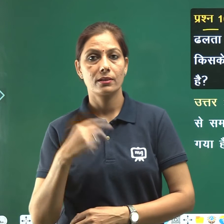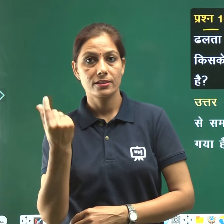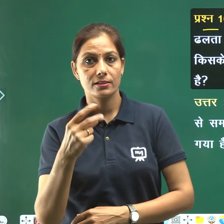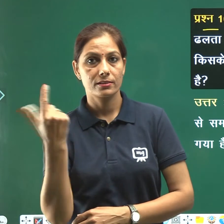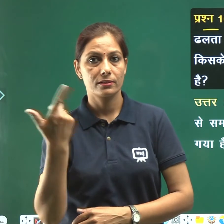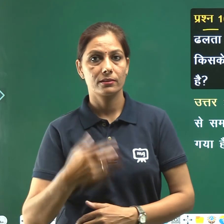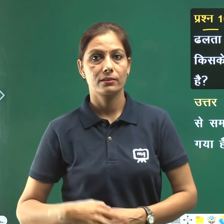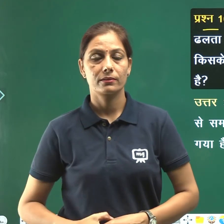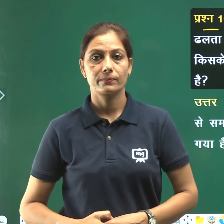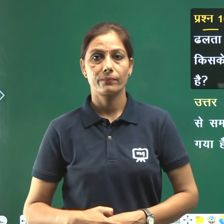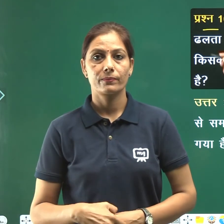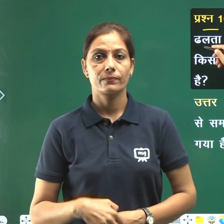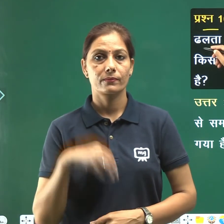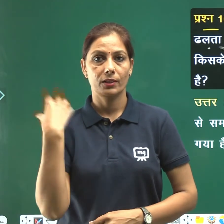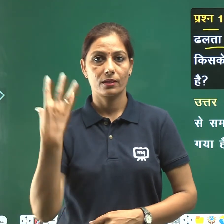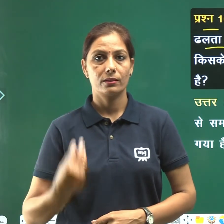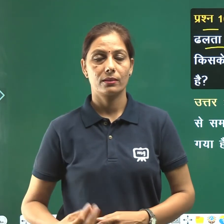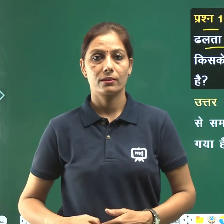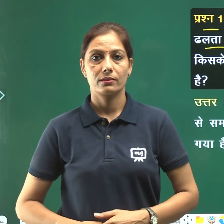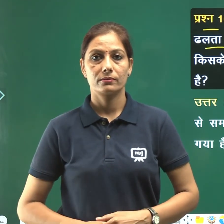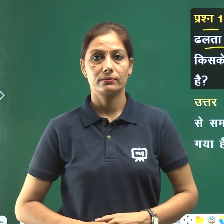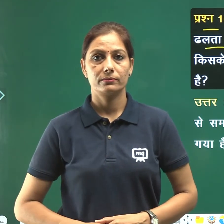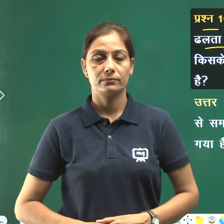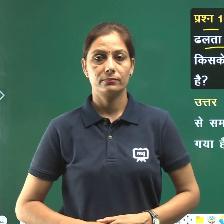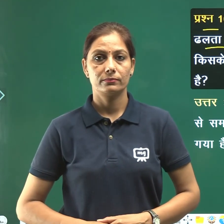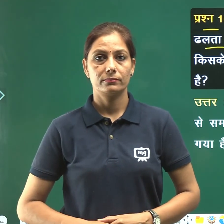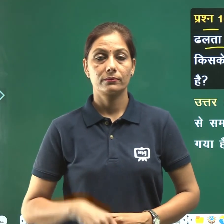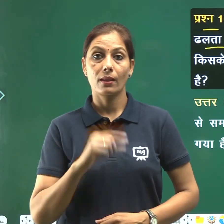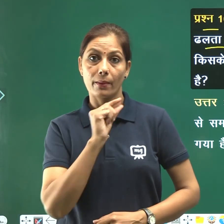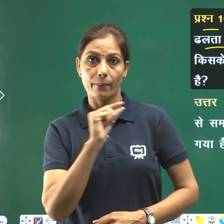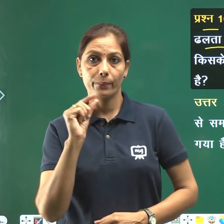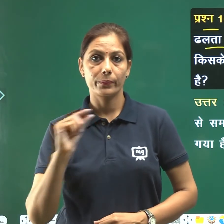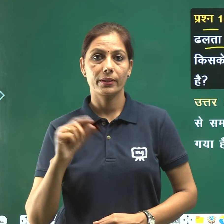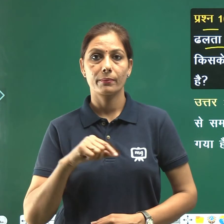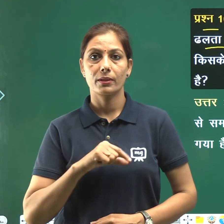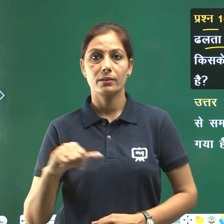जल्दी जल्दी ढलता है पंक्ति के माध्यम से